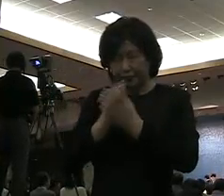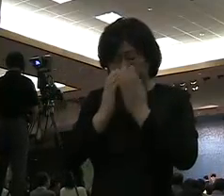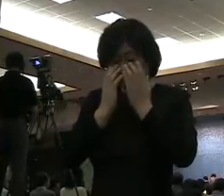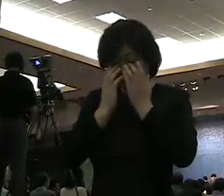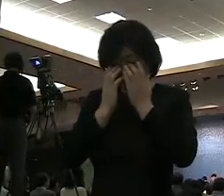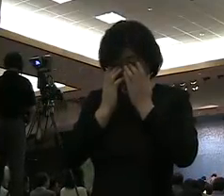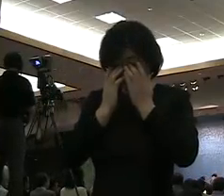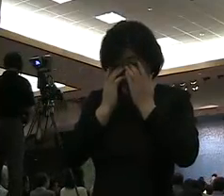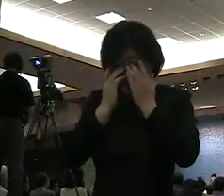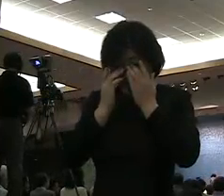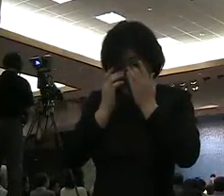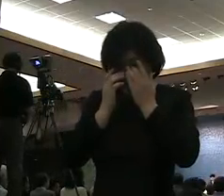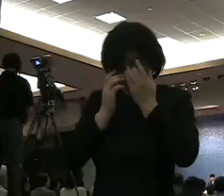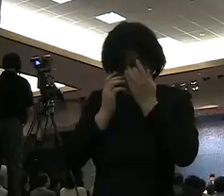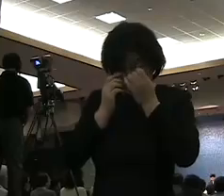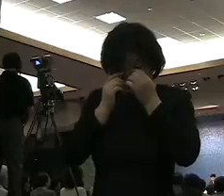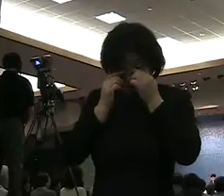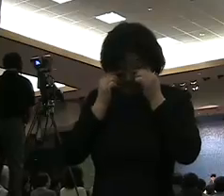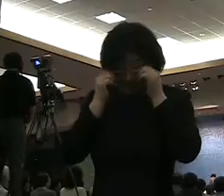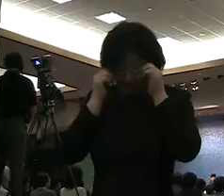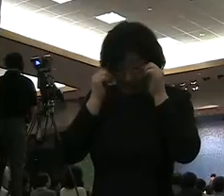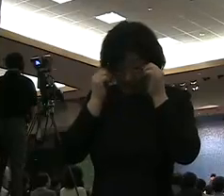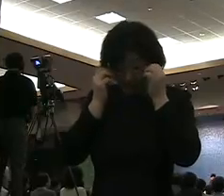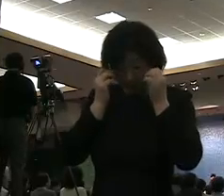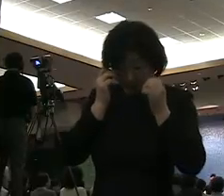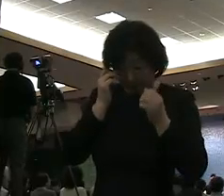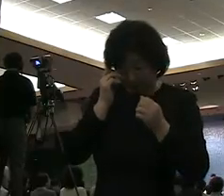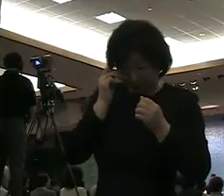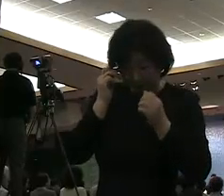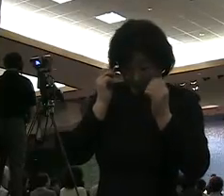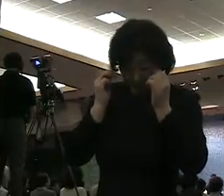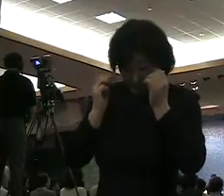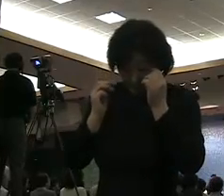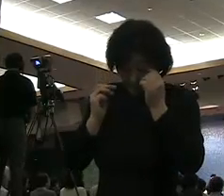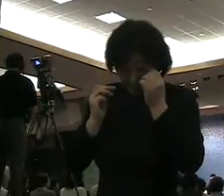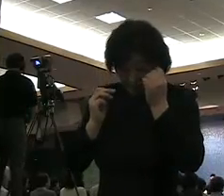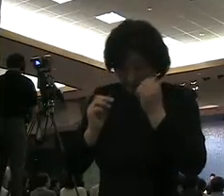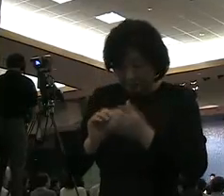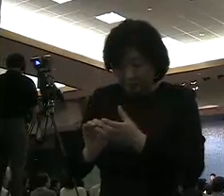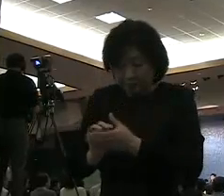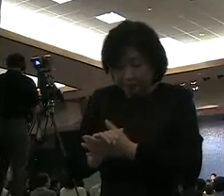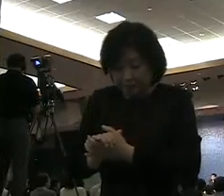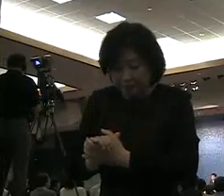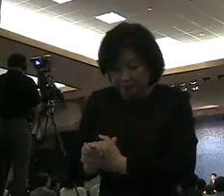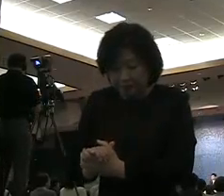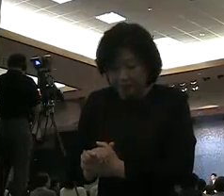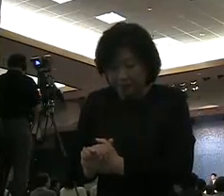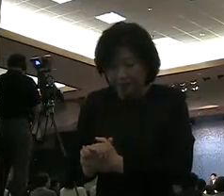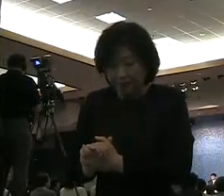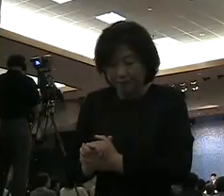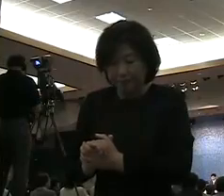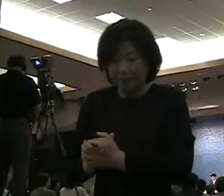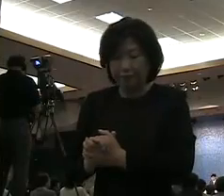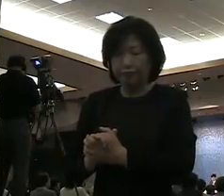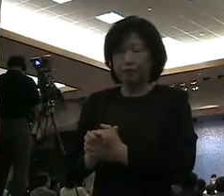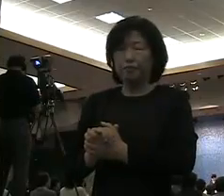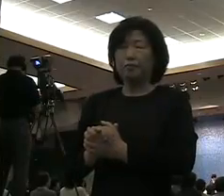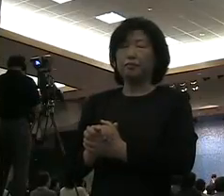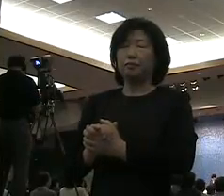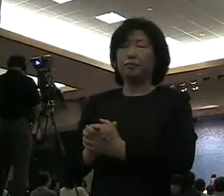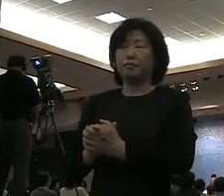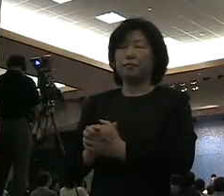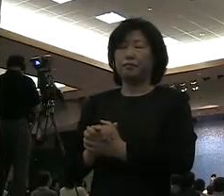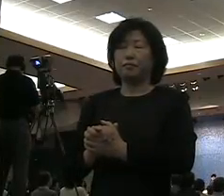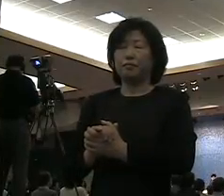상한 마음을 지혜하시고 말씀으로 새 힘을 주시는 주님께 온 마음 다해 올려드리겠습니다.